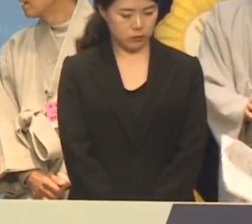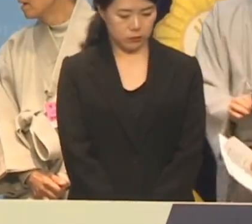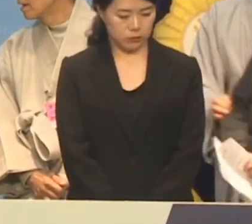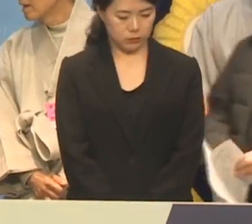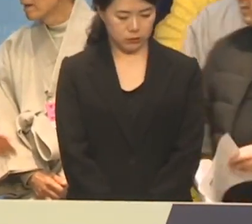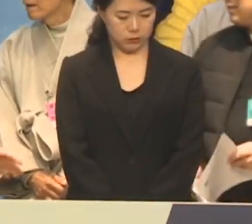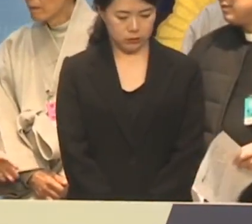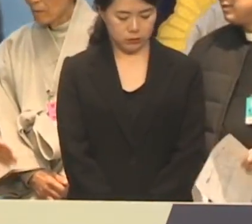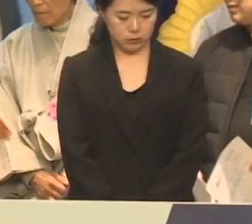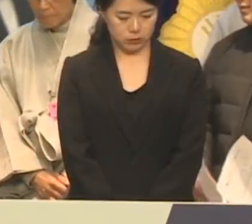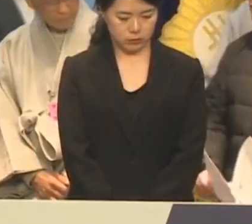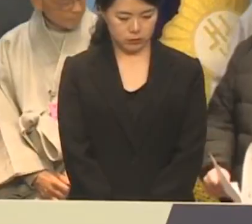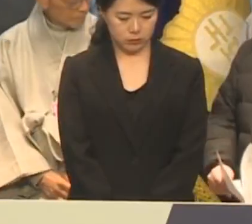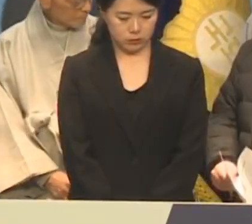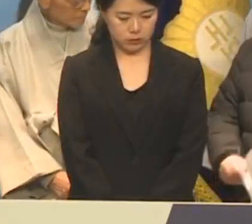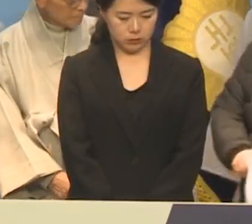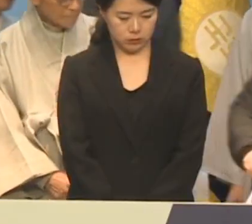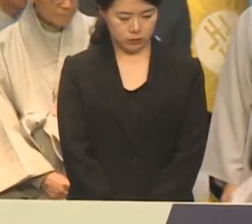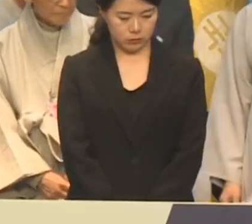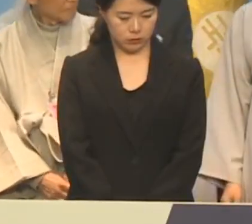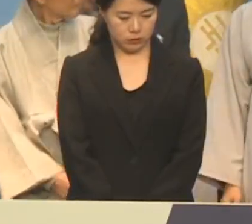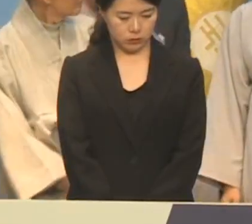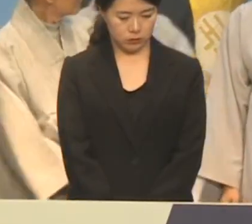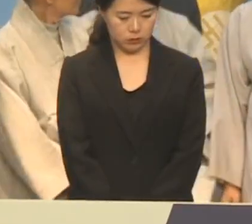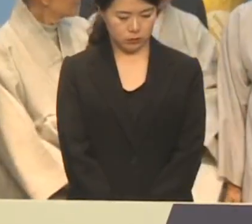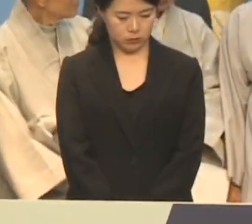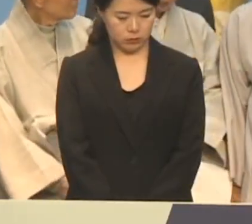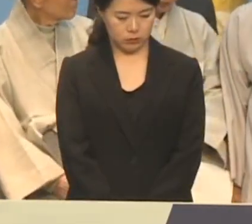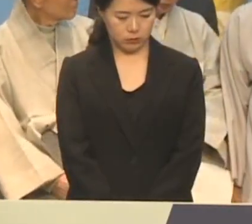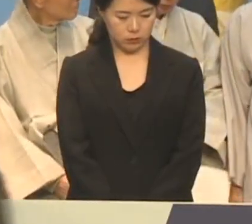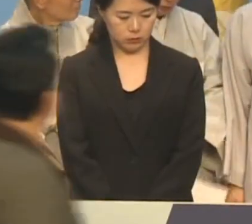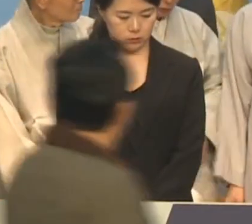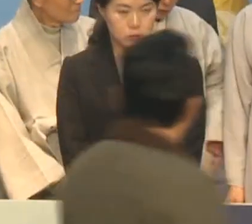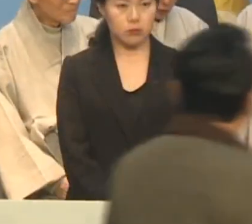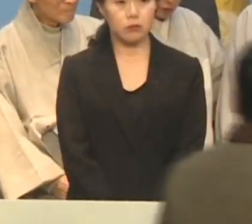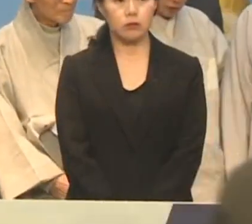우리 정 목사님도 일로 오시죠. 이따 제 뒤에 서 보셔야 되니까.